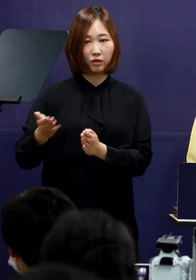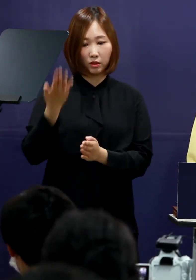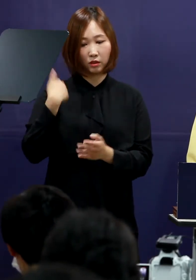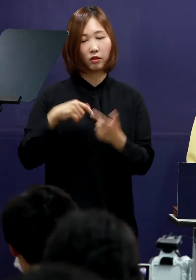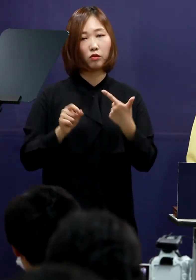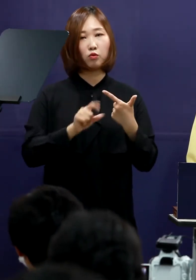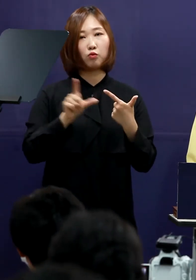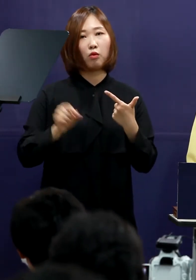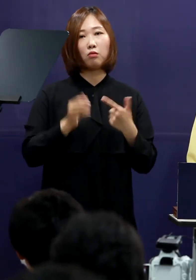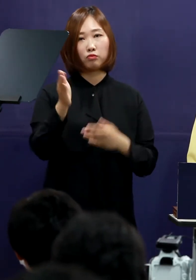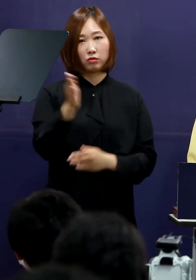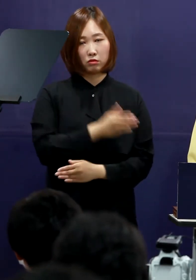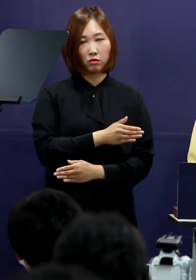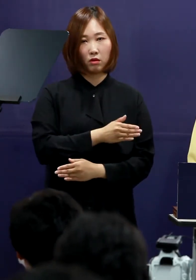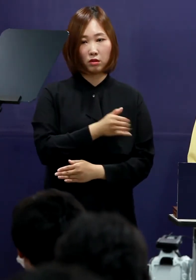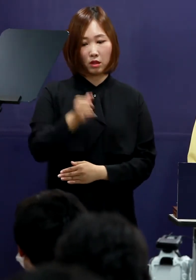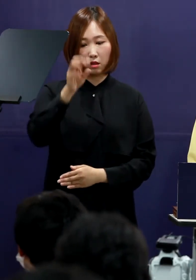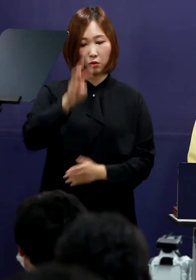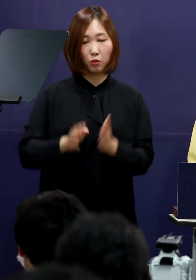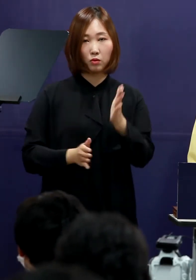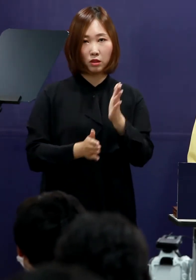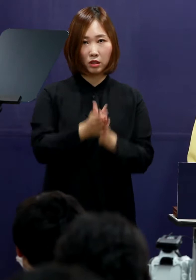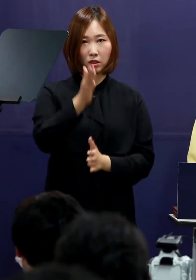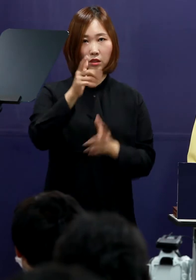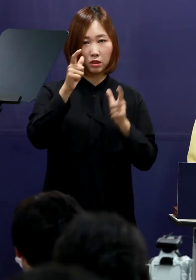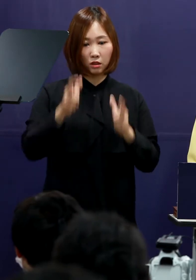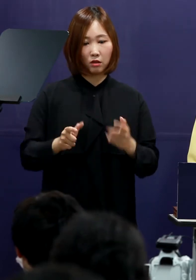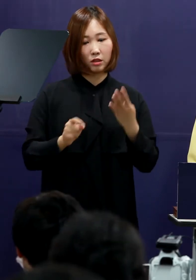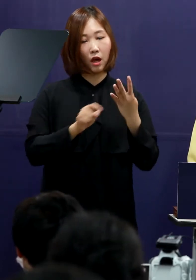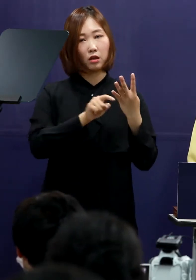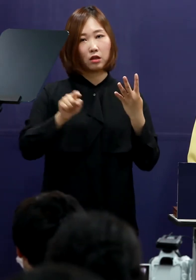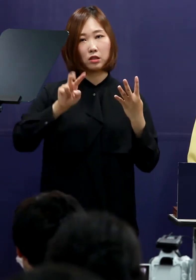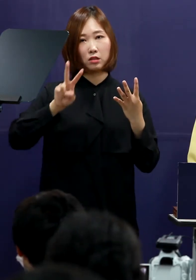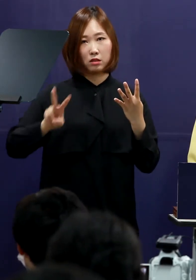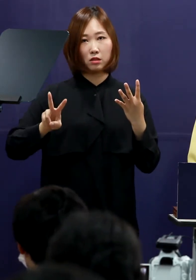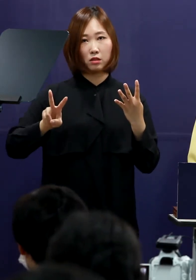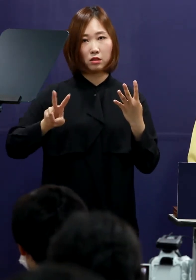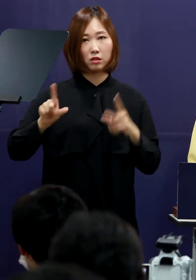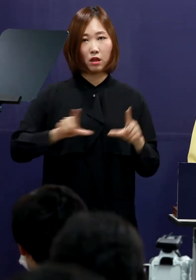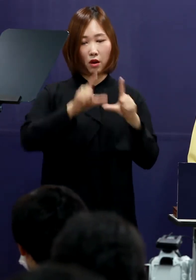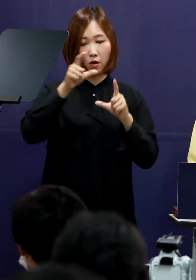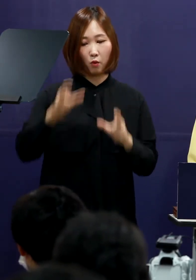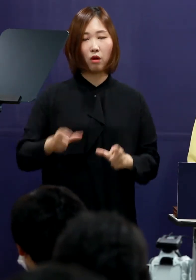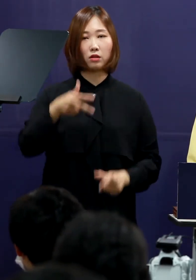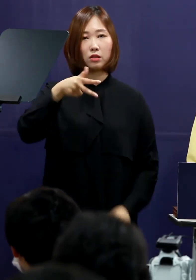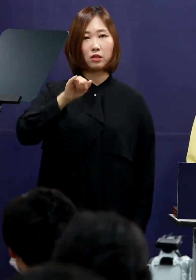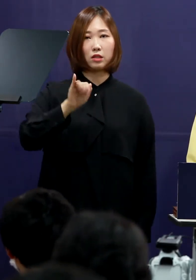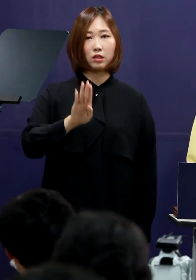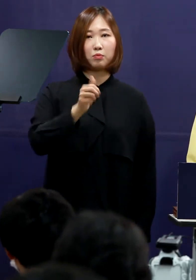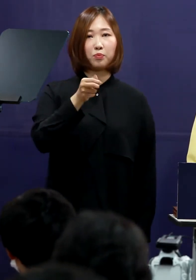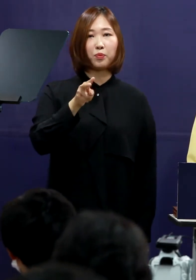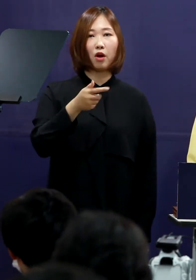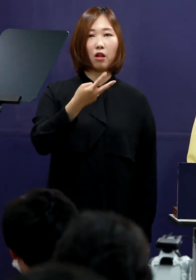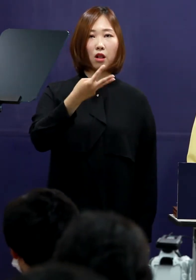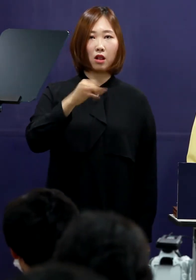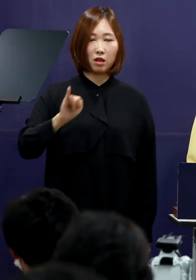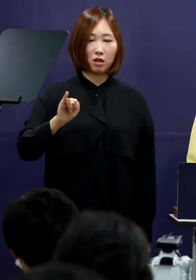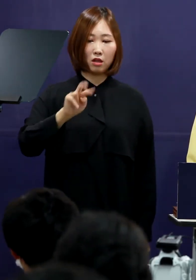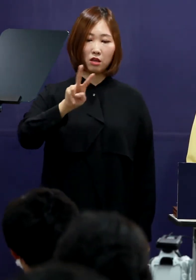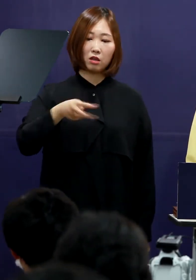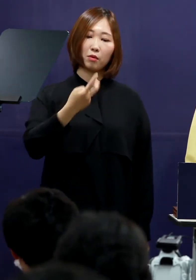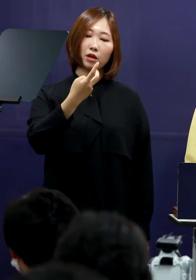6월부터 우리 시 신도시 지역 4-2 생활권 지편리 지역에 213억